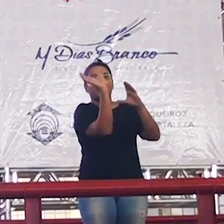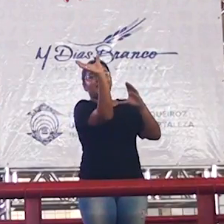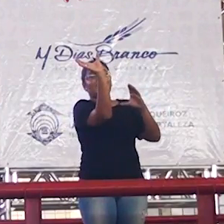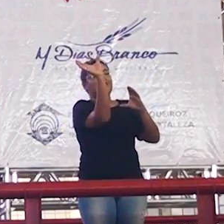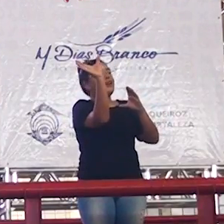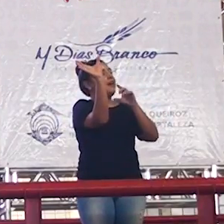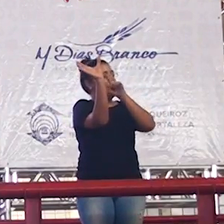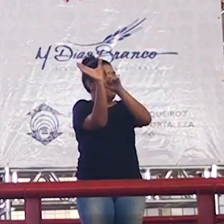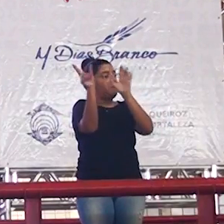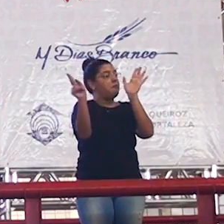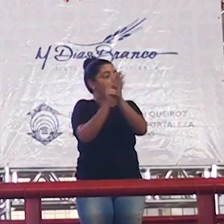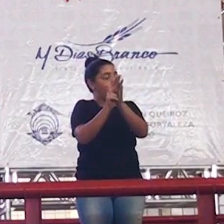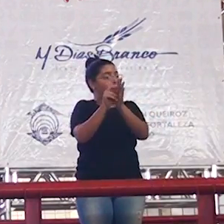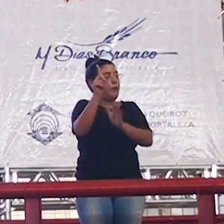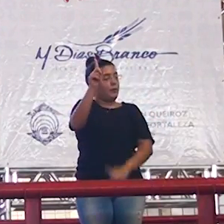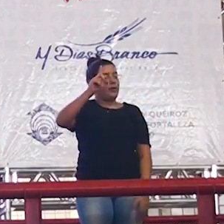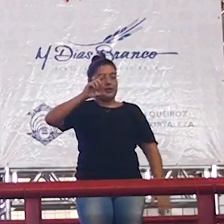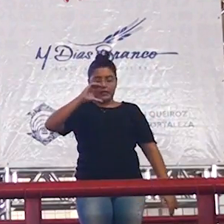todo.